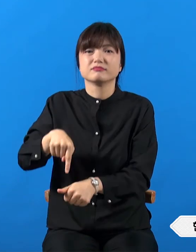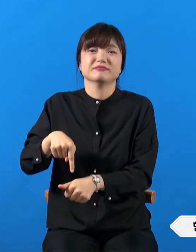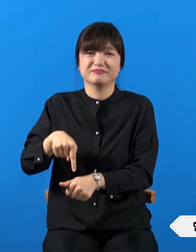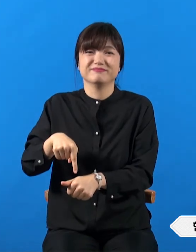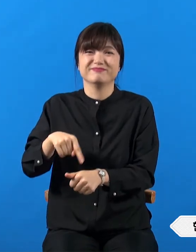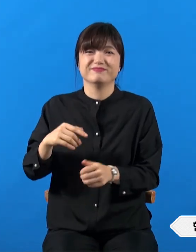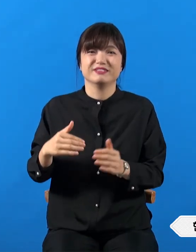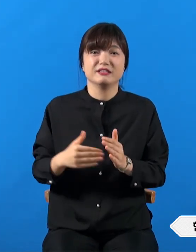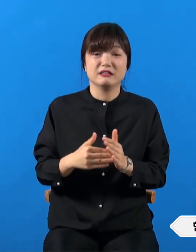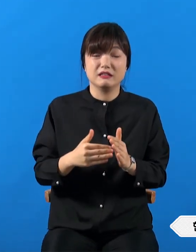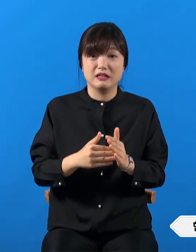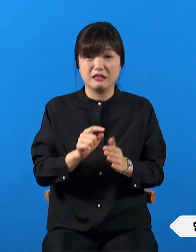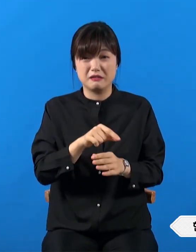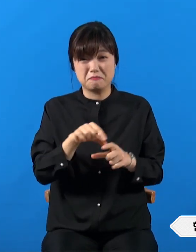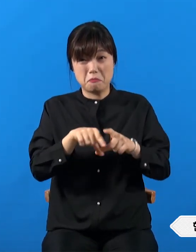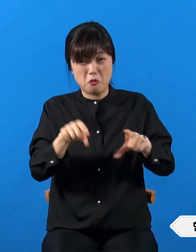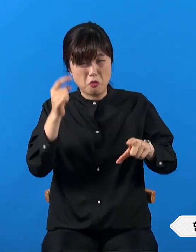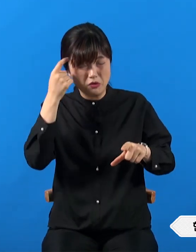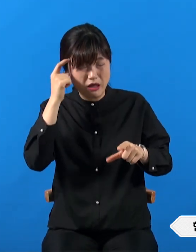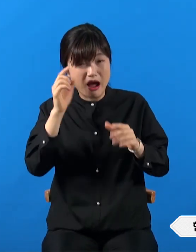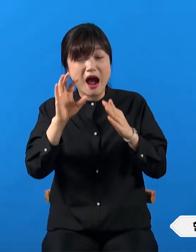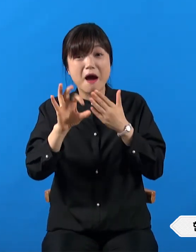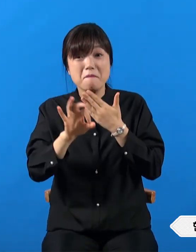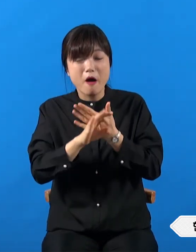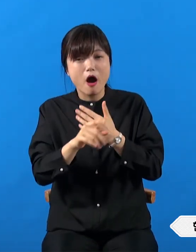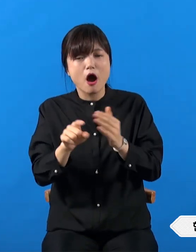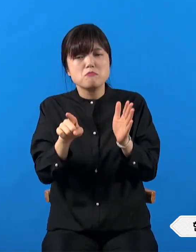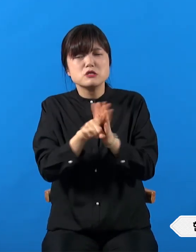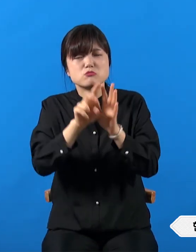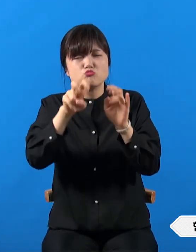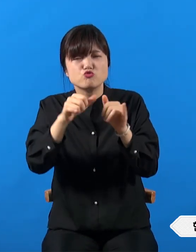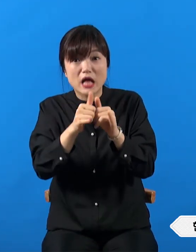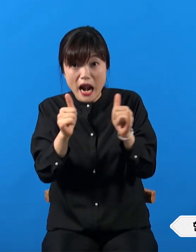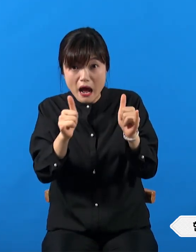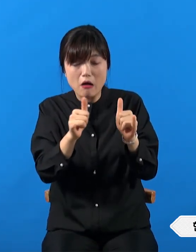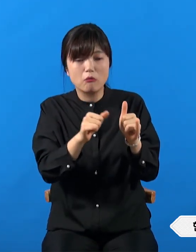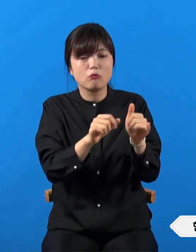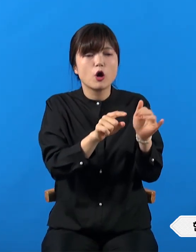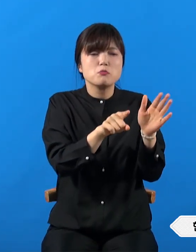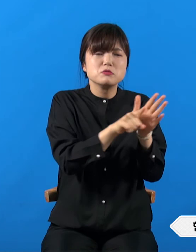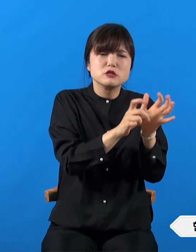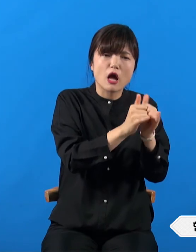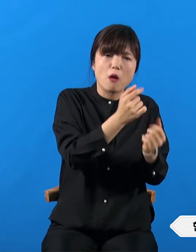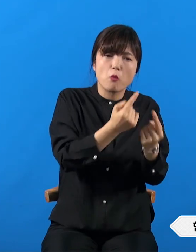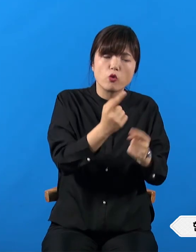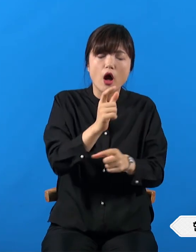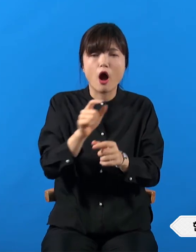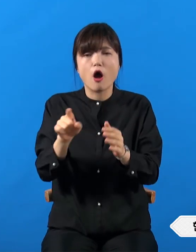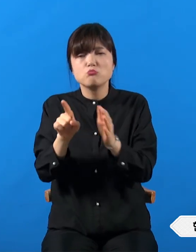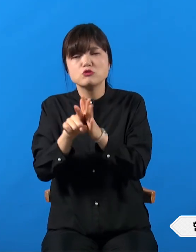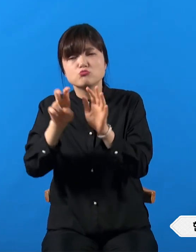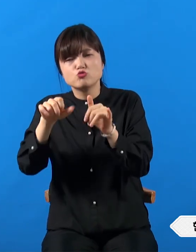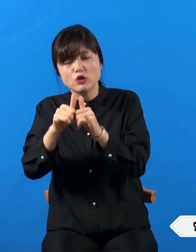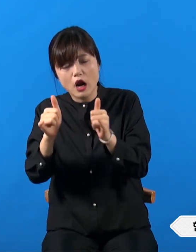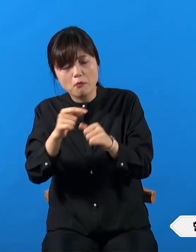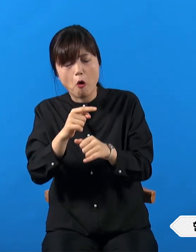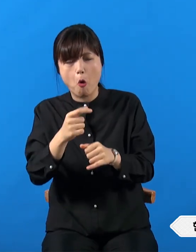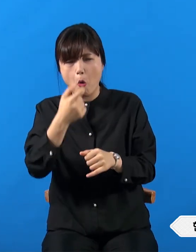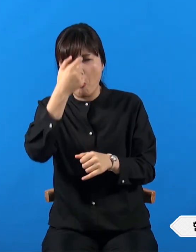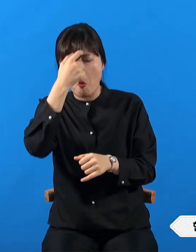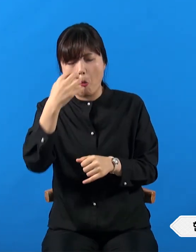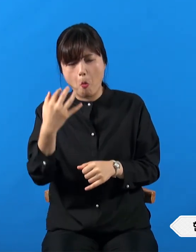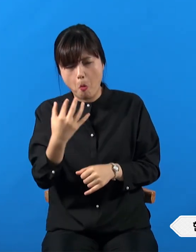것입니다. 흔히 보면 신자들보다 불신자들이 더 기도의 능력을 높이